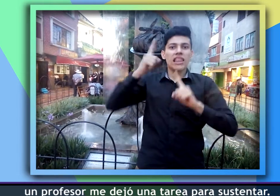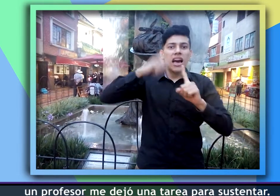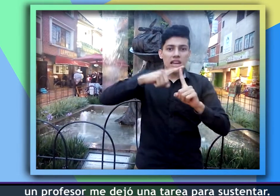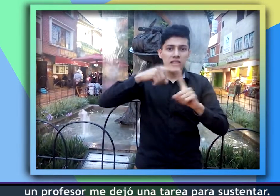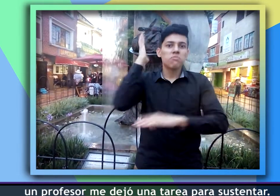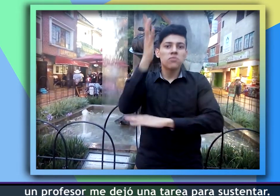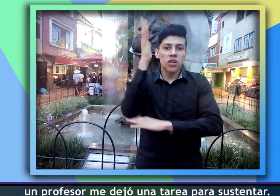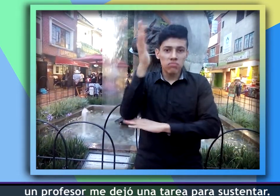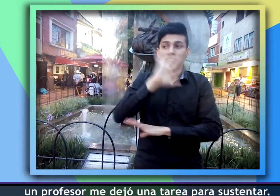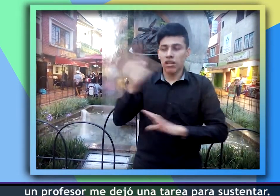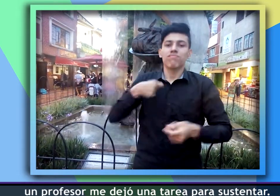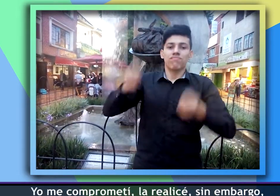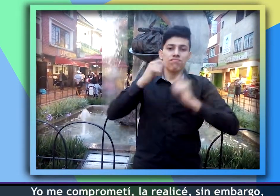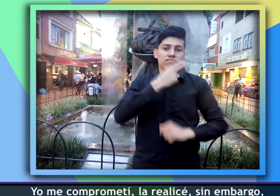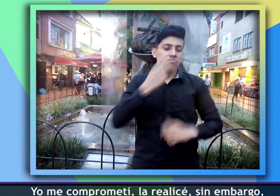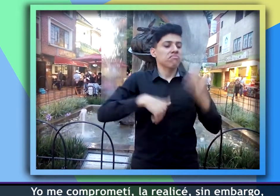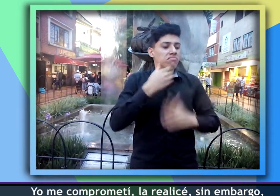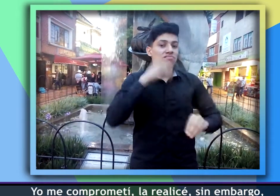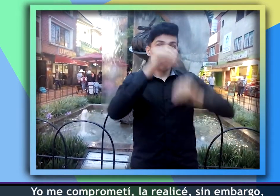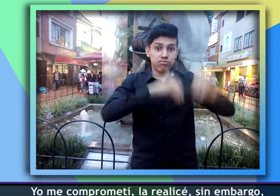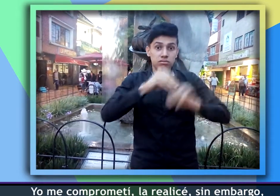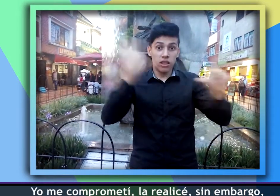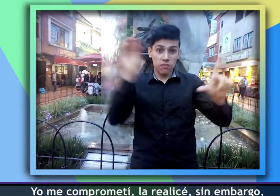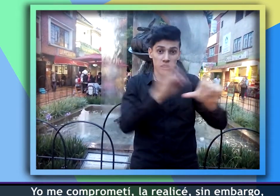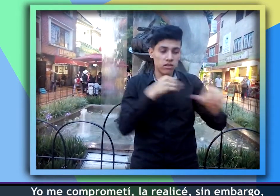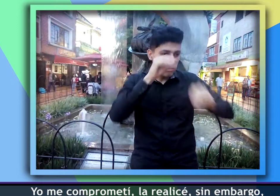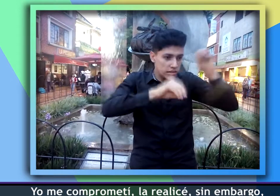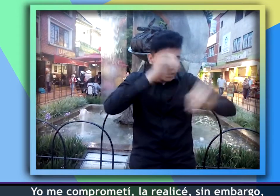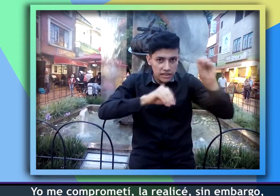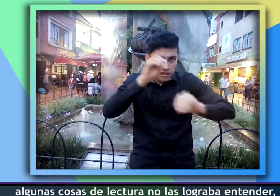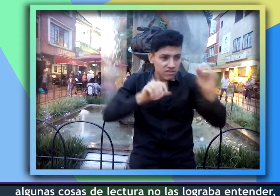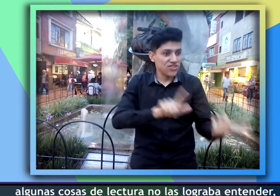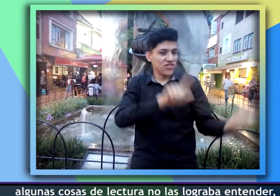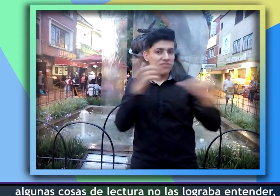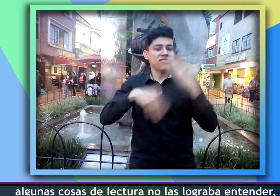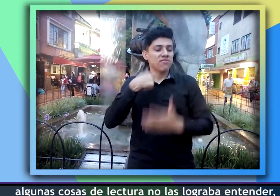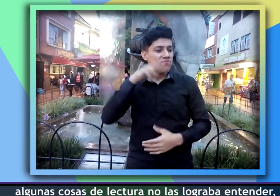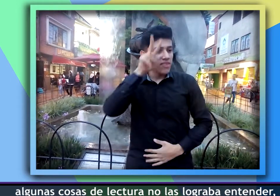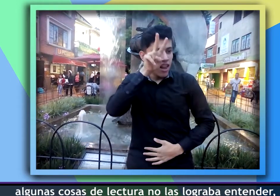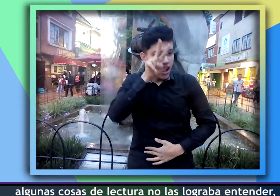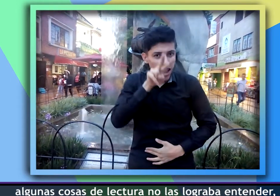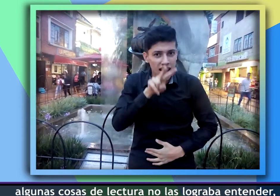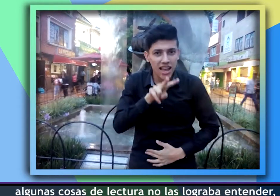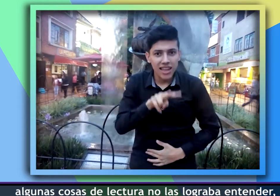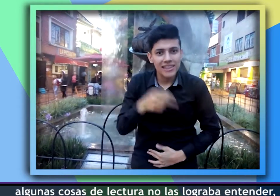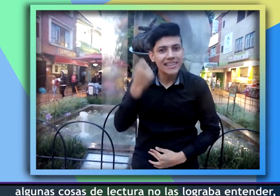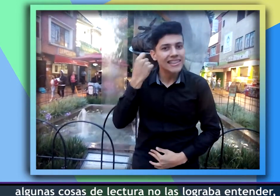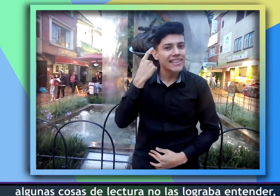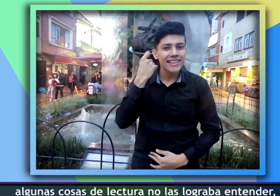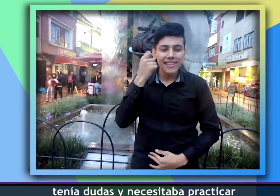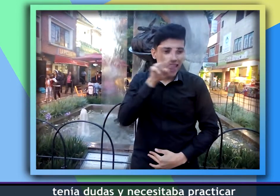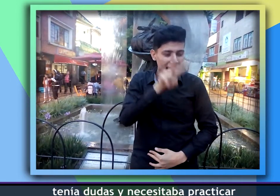un profesor me dejó una tarea para sustentar. Yo me comprometí, la realicé, sin embargo, algunas cosas de lectura no las lograba